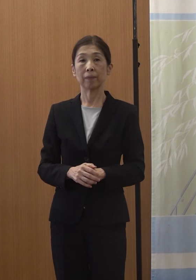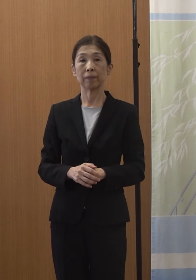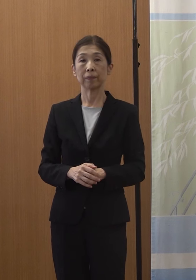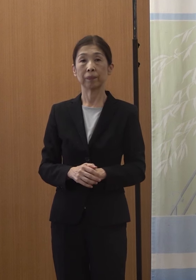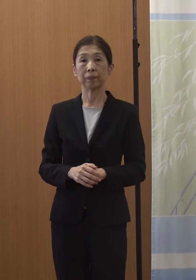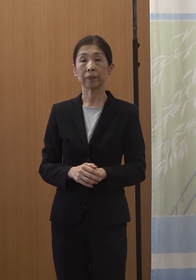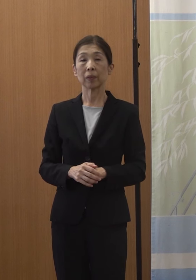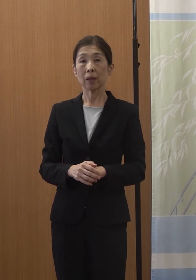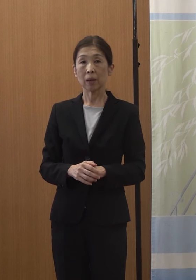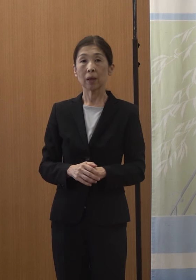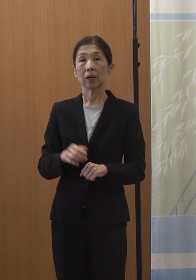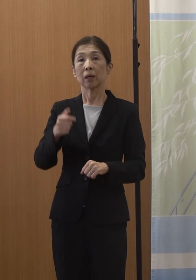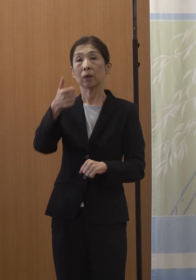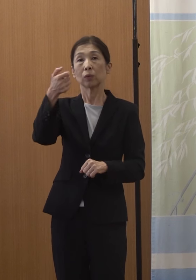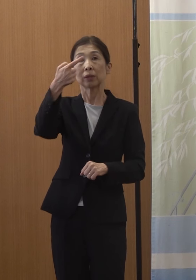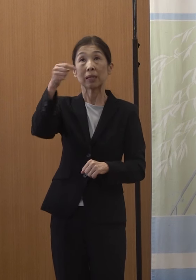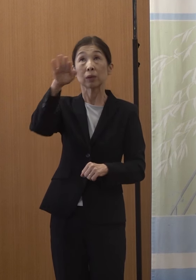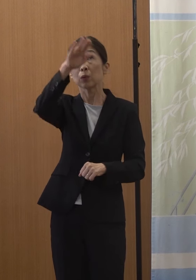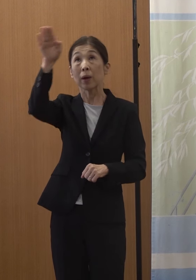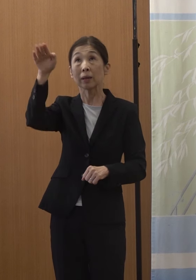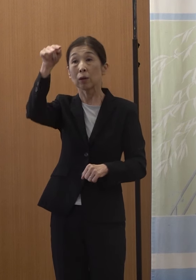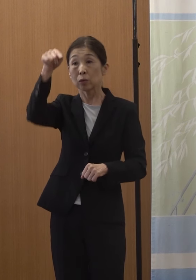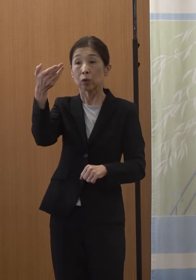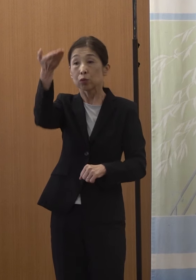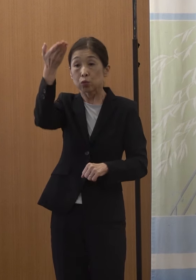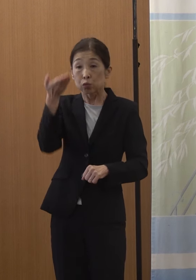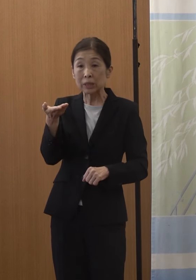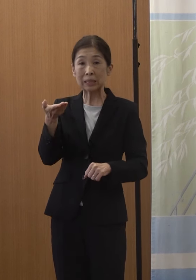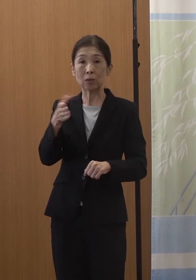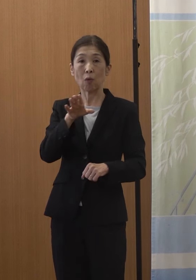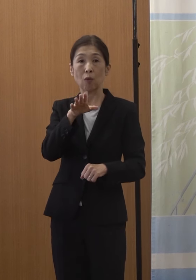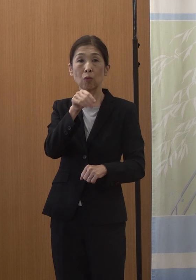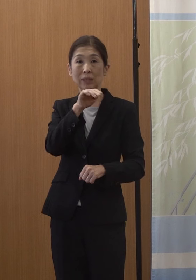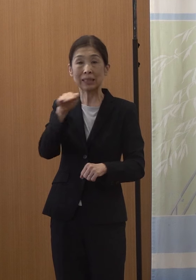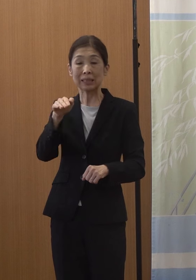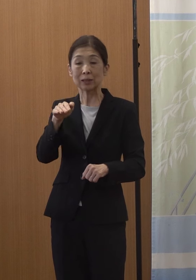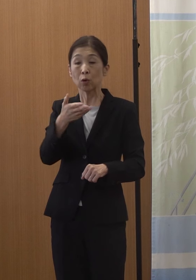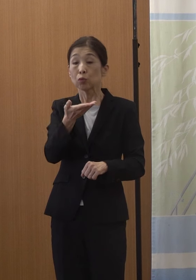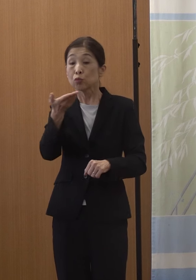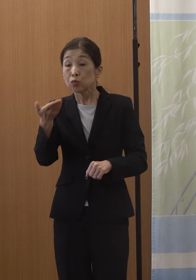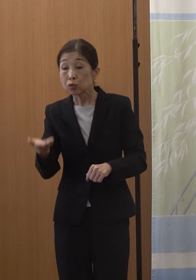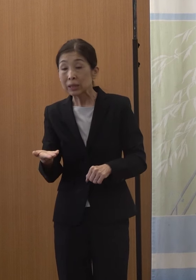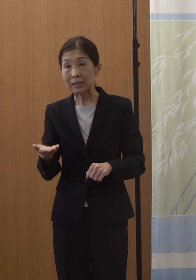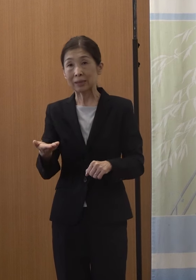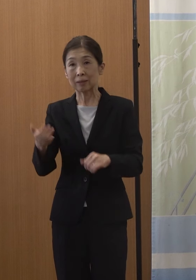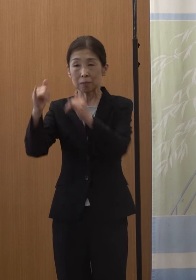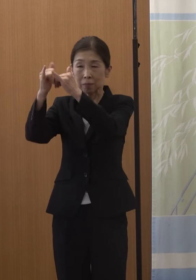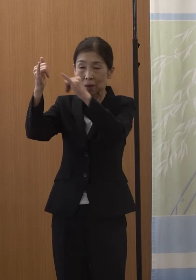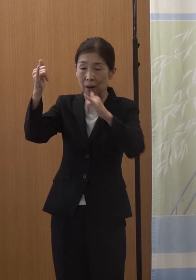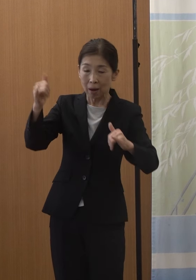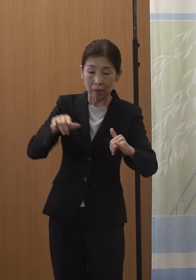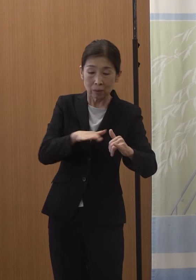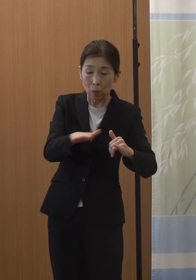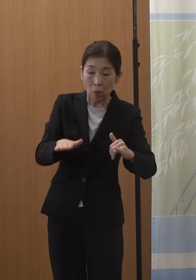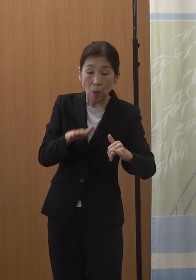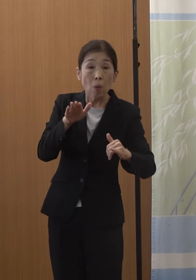段階の世代の下の段階ジュニアのさらにジュニアになる世代が